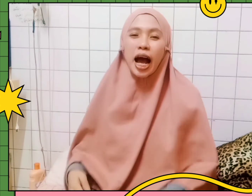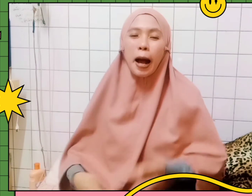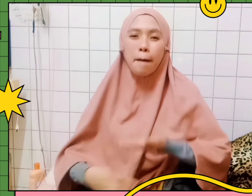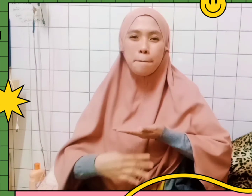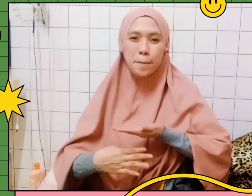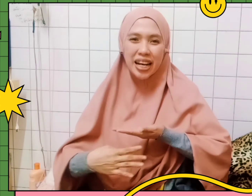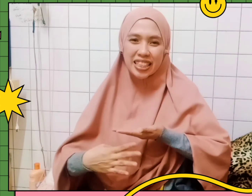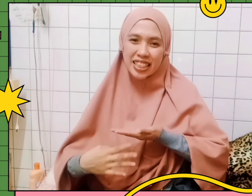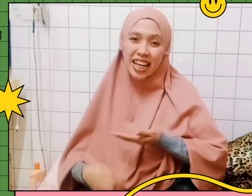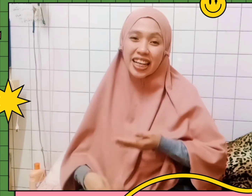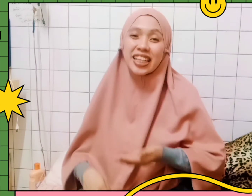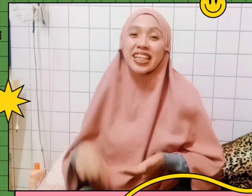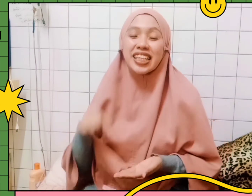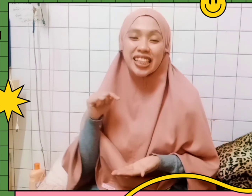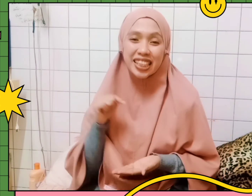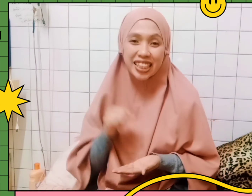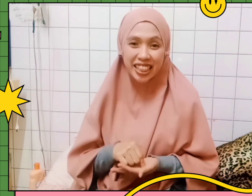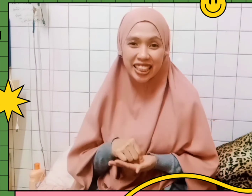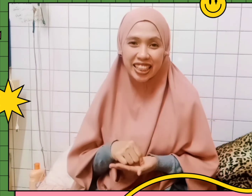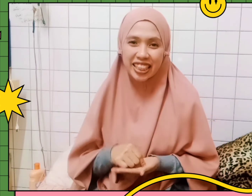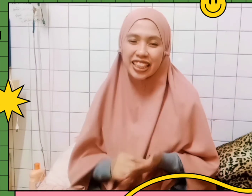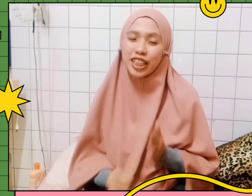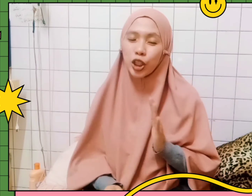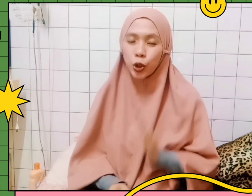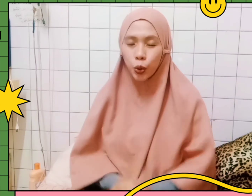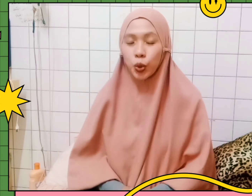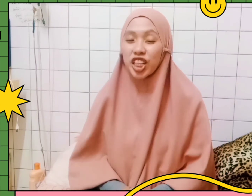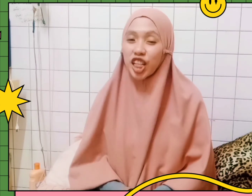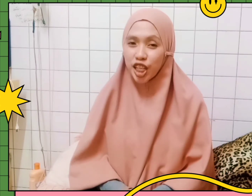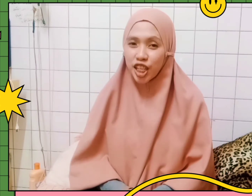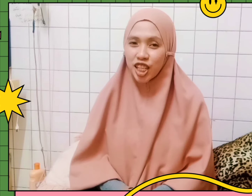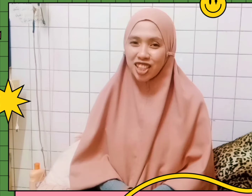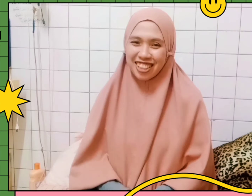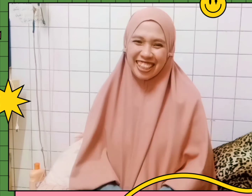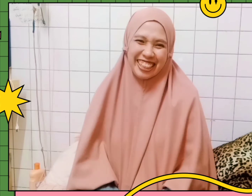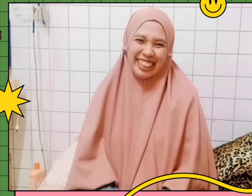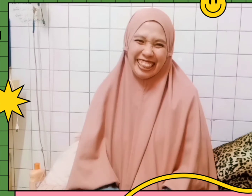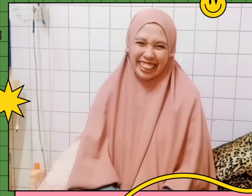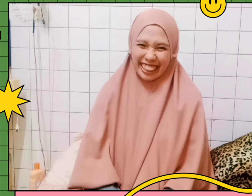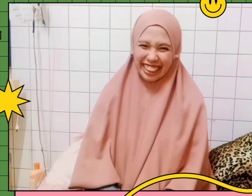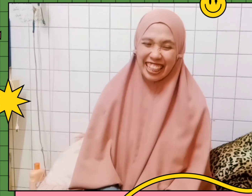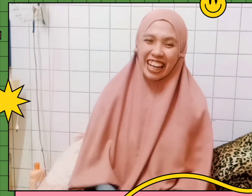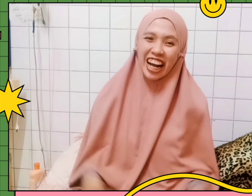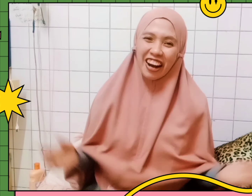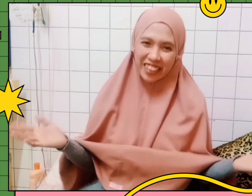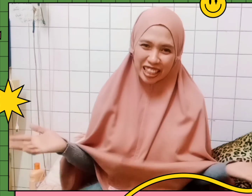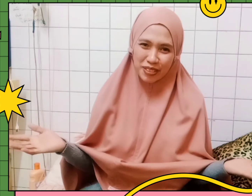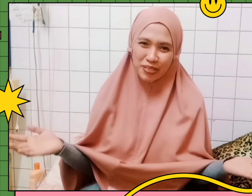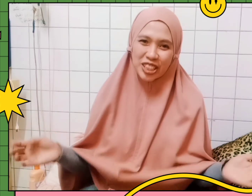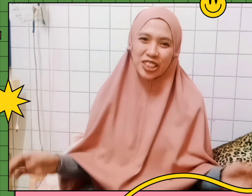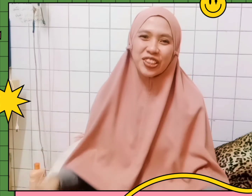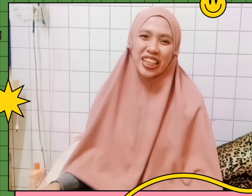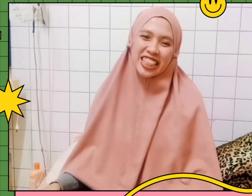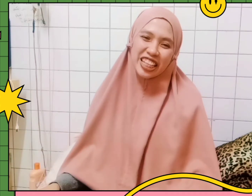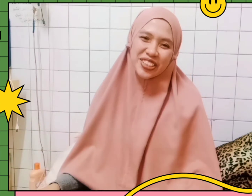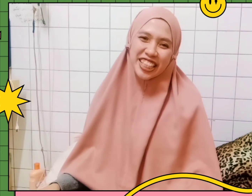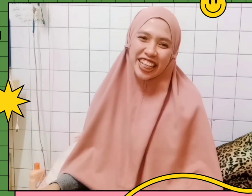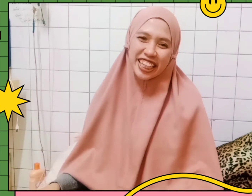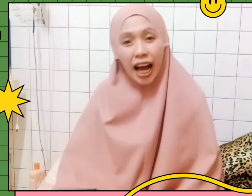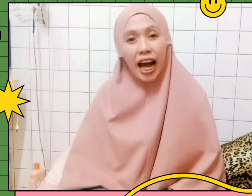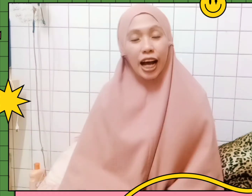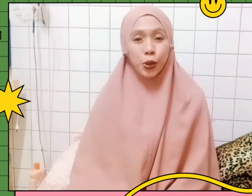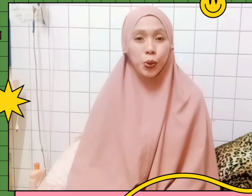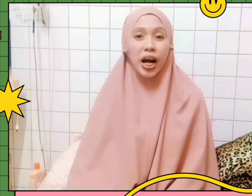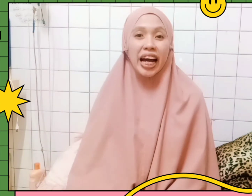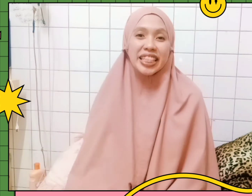hanya masak ini gitu, mirip. Oke teman-teman, contoh yang